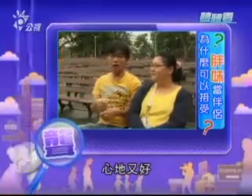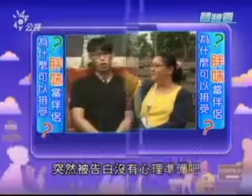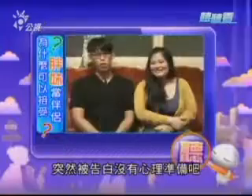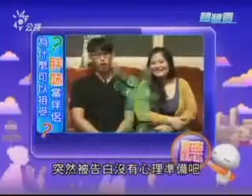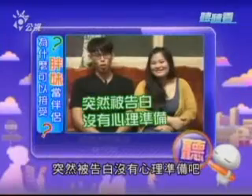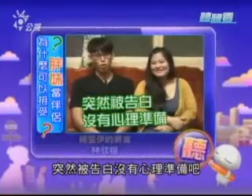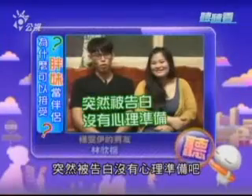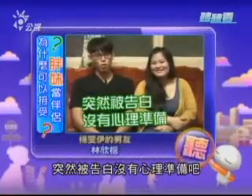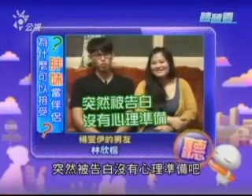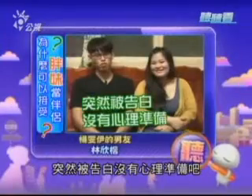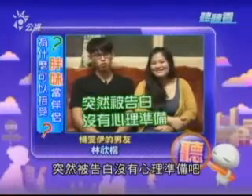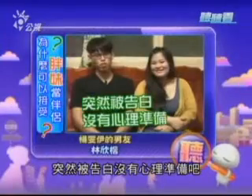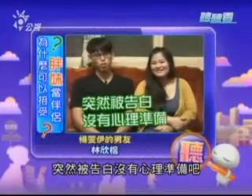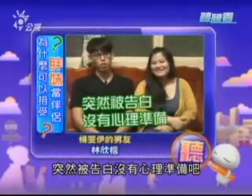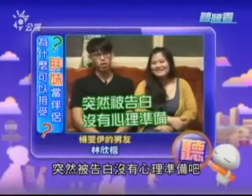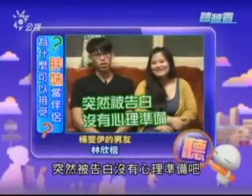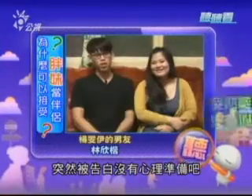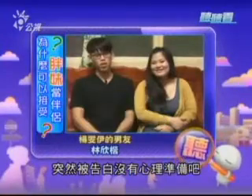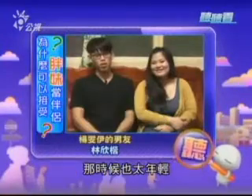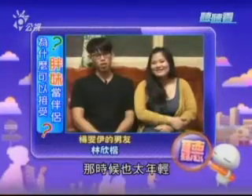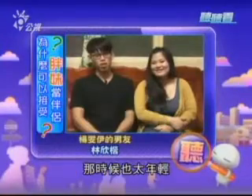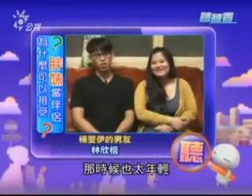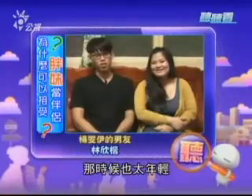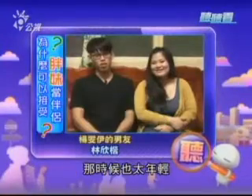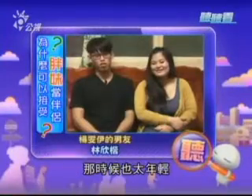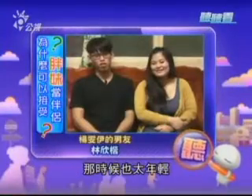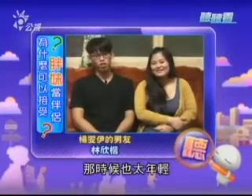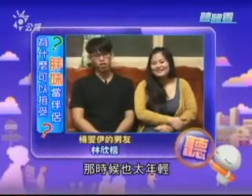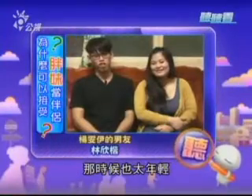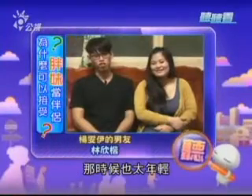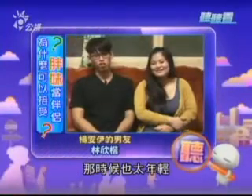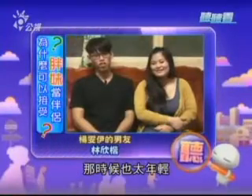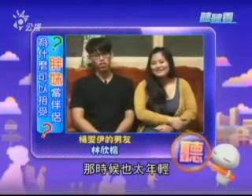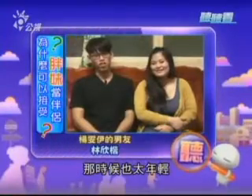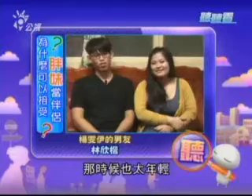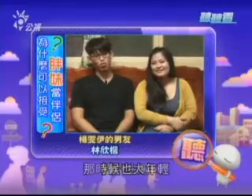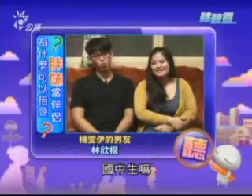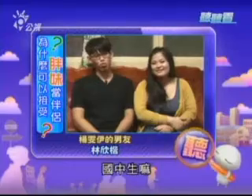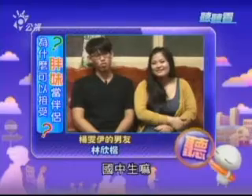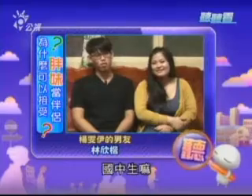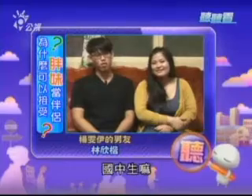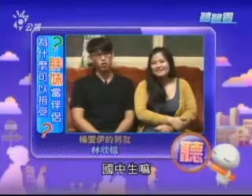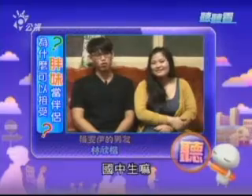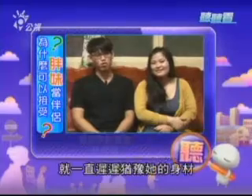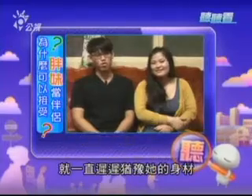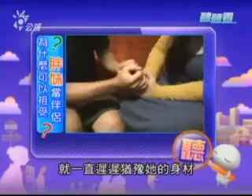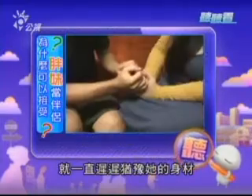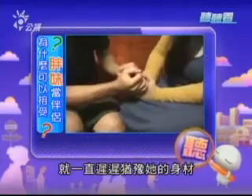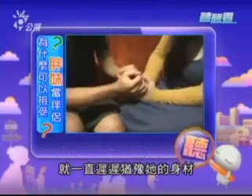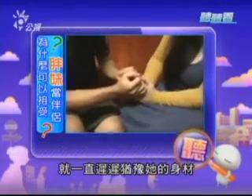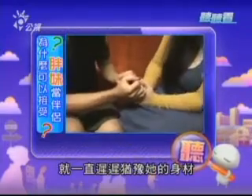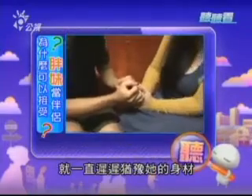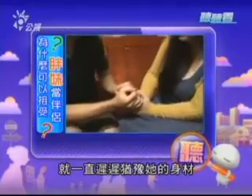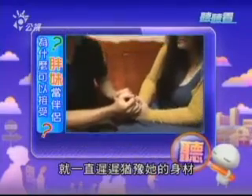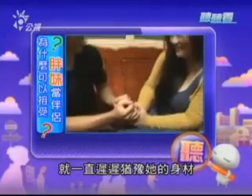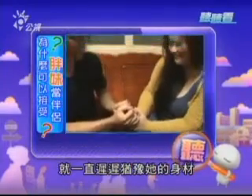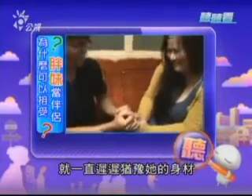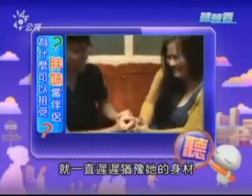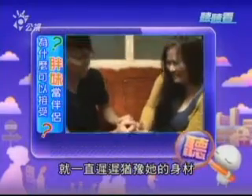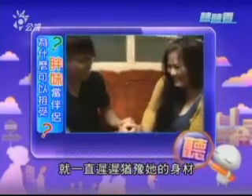然被告白，没有心理准备吗？对吧？那时候也太年轻，国中生嘛，就硬生生的遇他的身